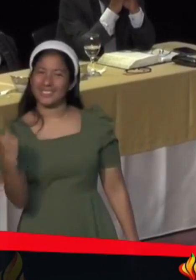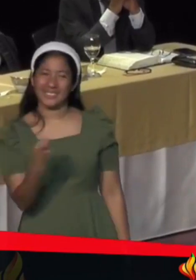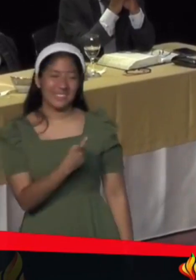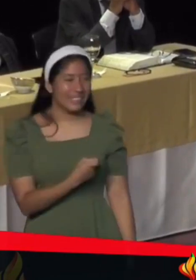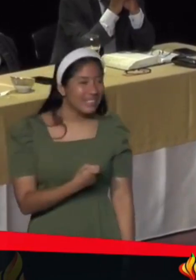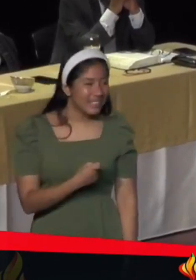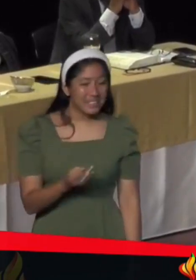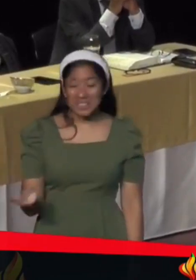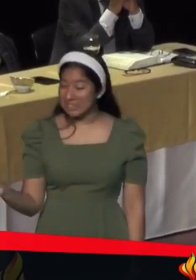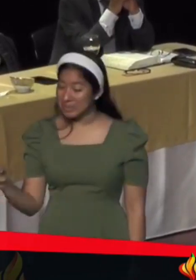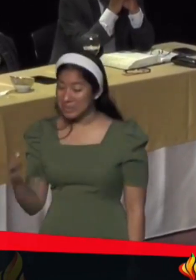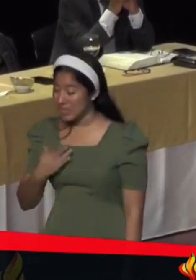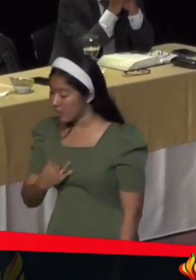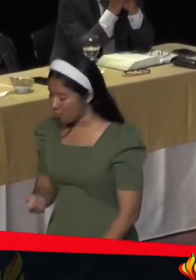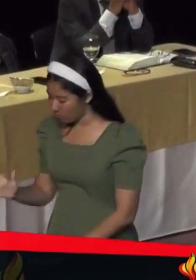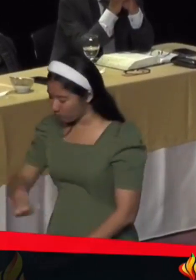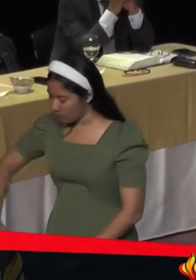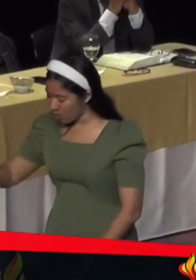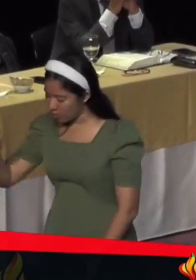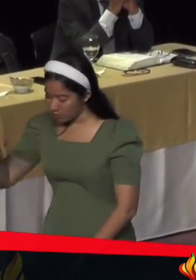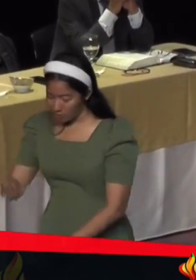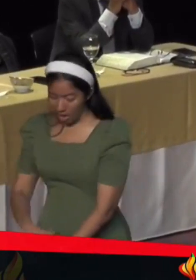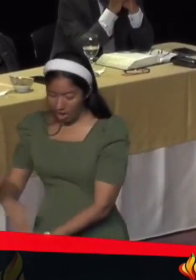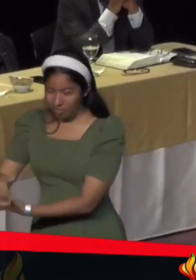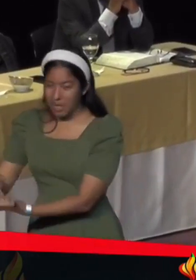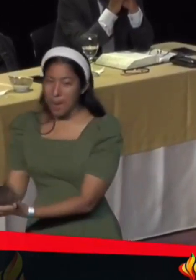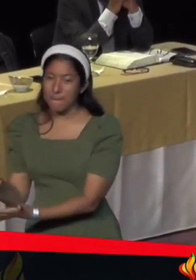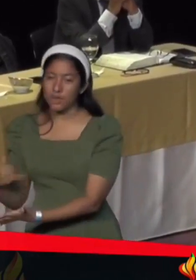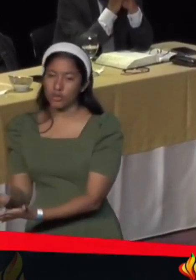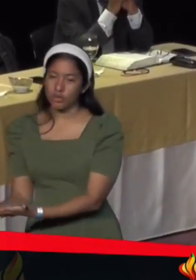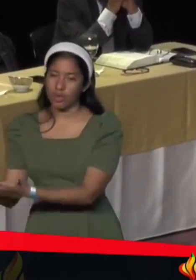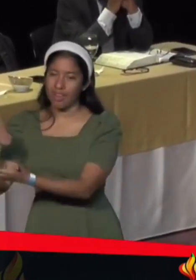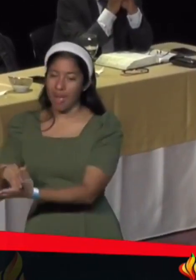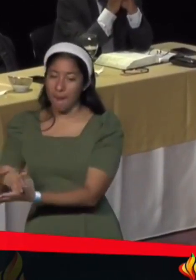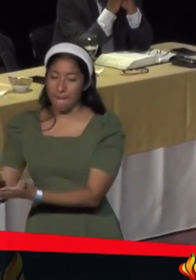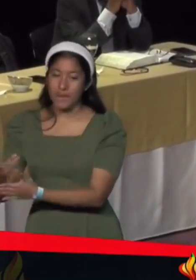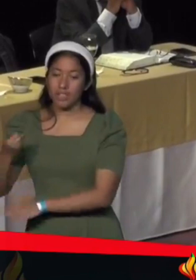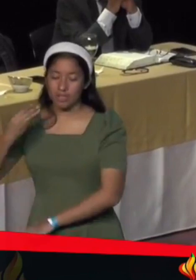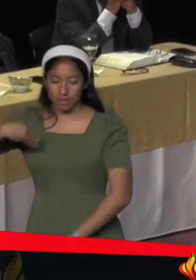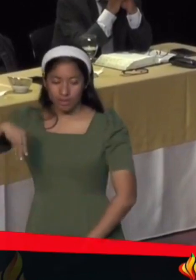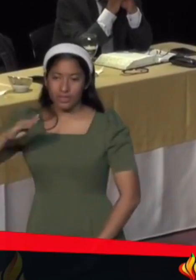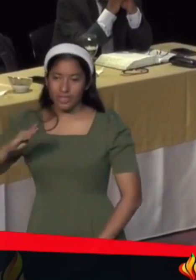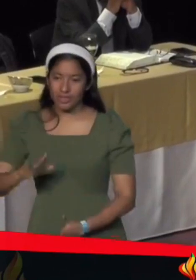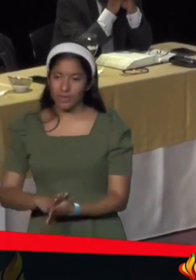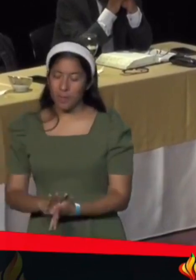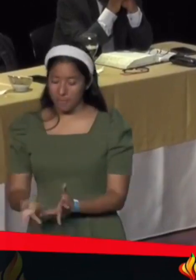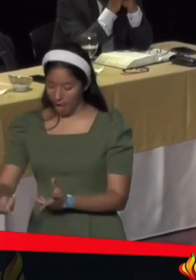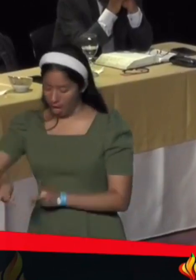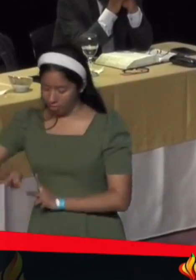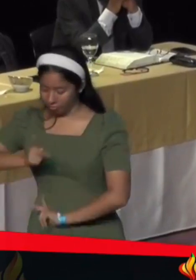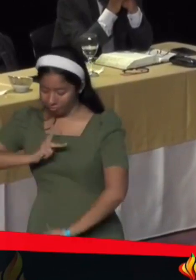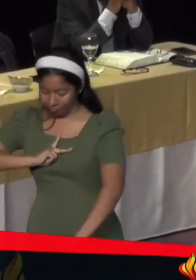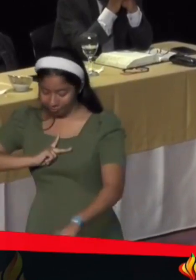puesto. Estás menospreciando tu presente, pero es allí donde Dios va a tomar ese presente